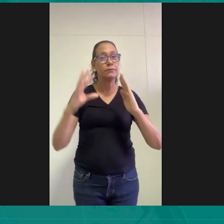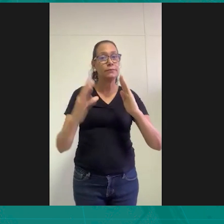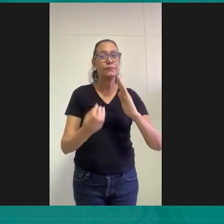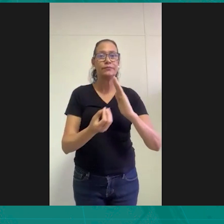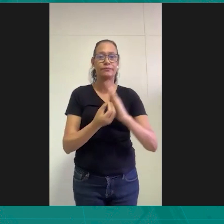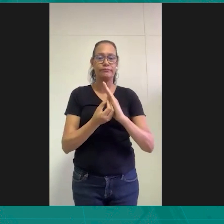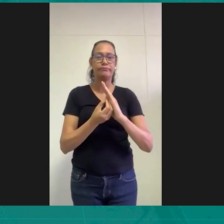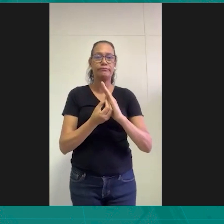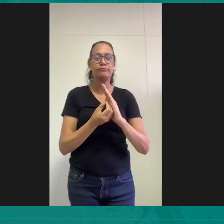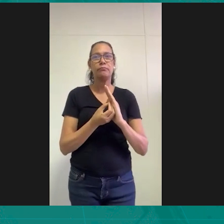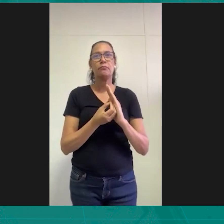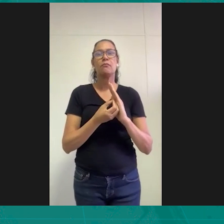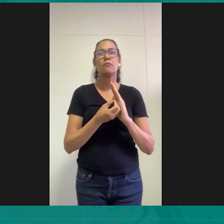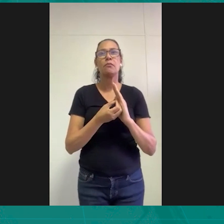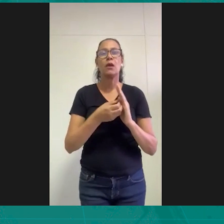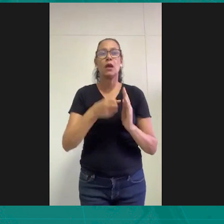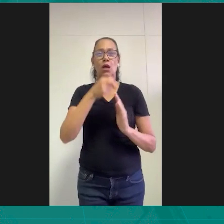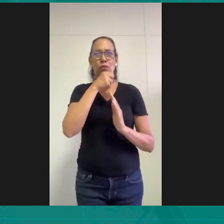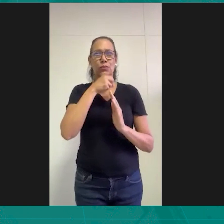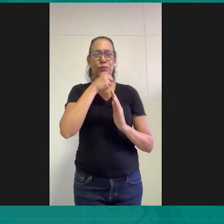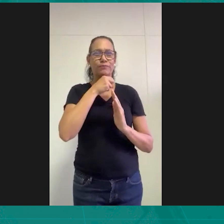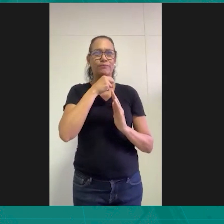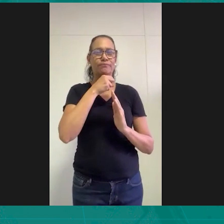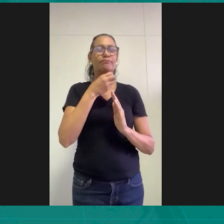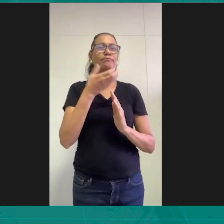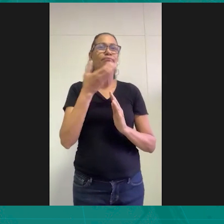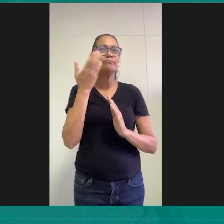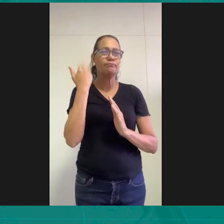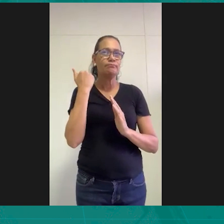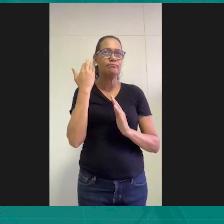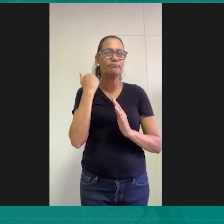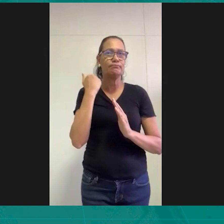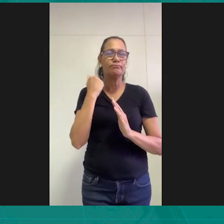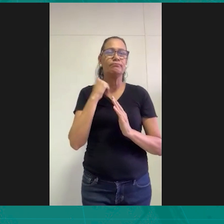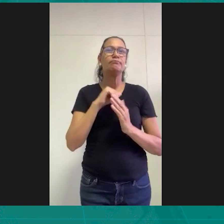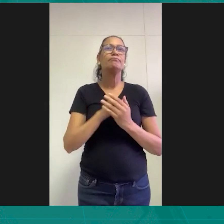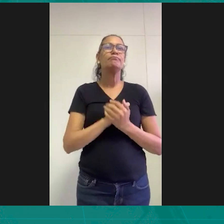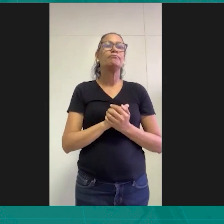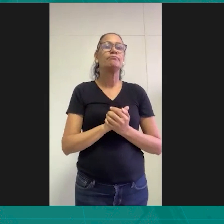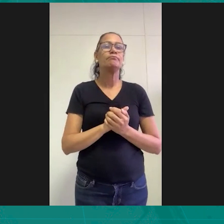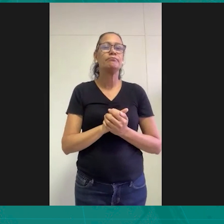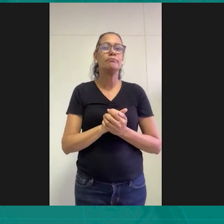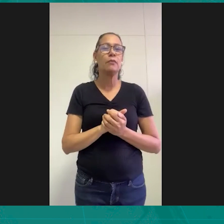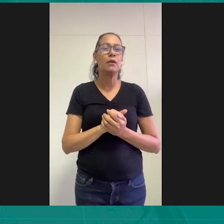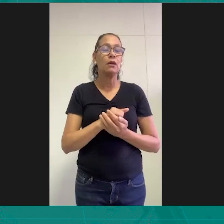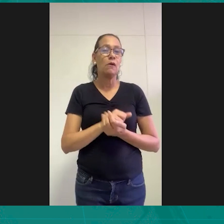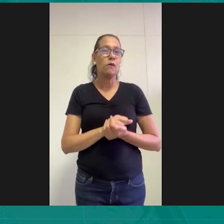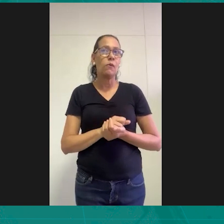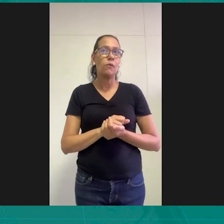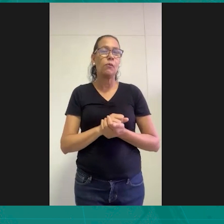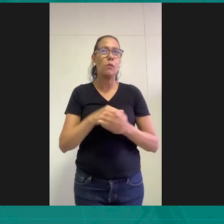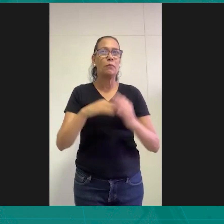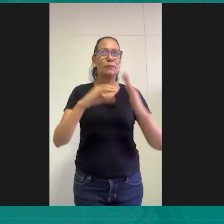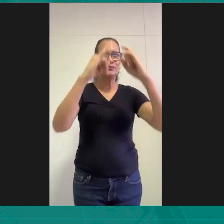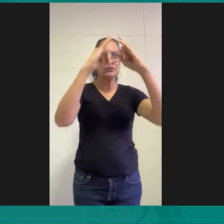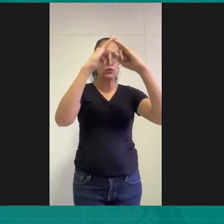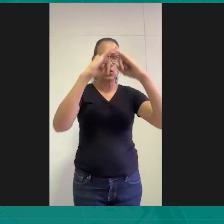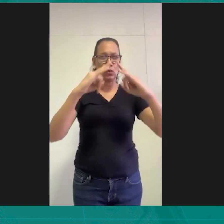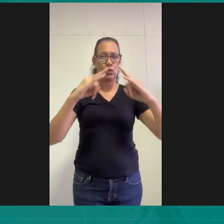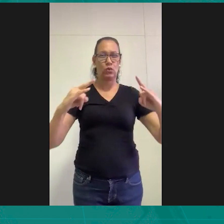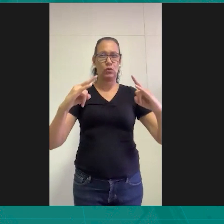Antigo Testamento era o templo, o santuário, certo? Então, eu vou ler com